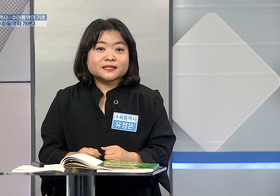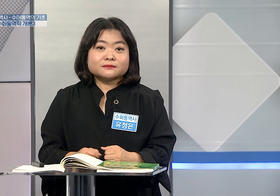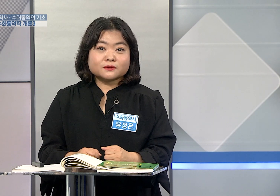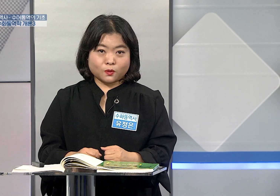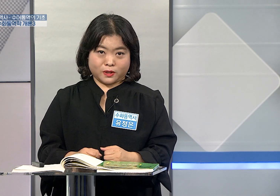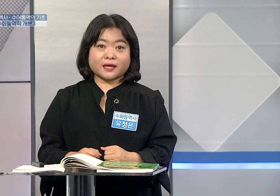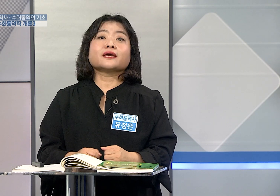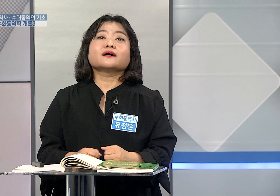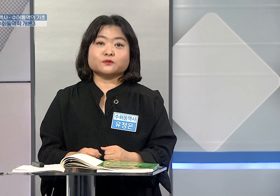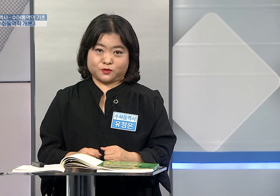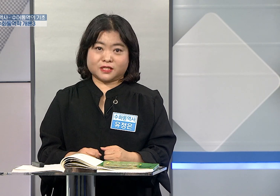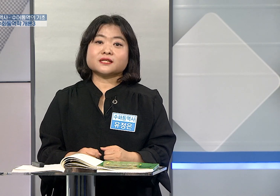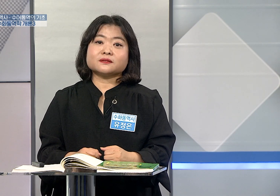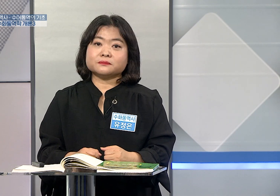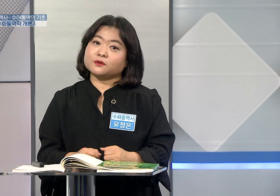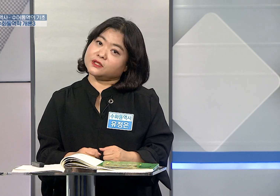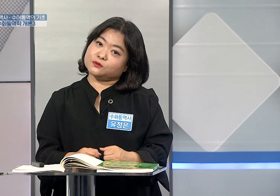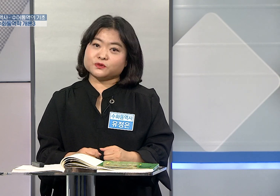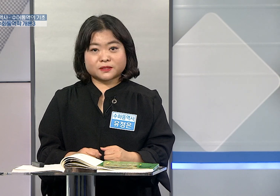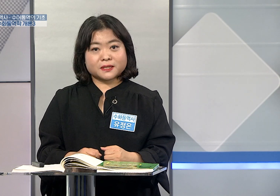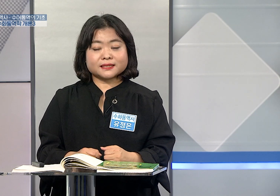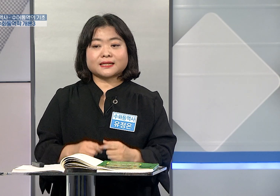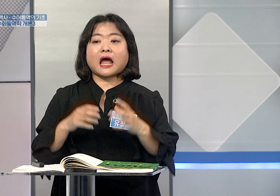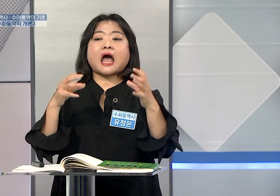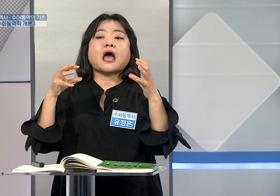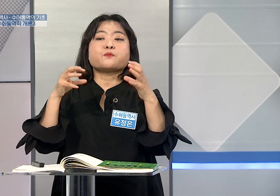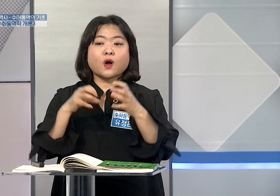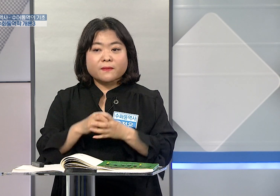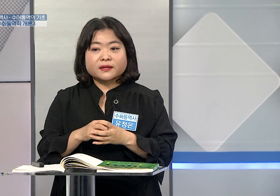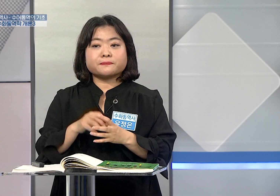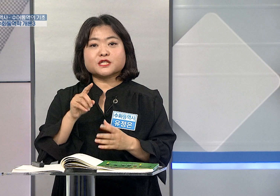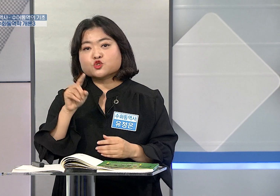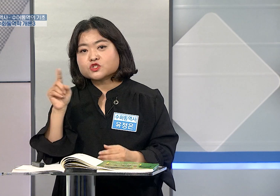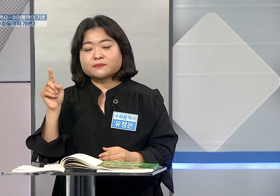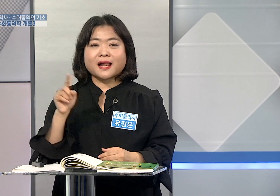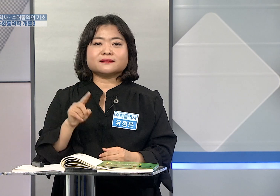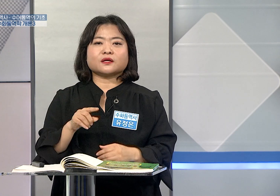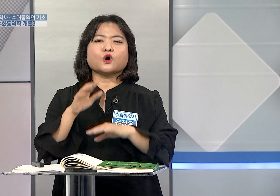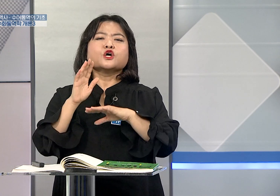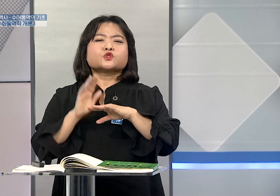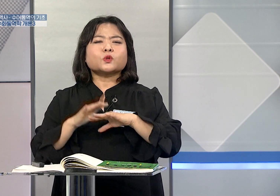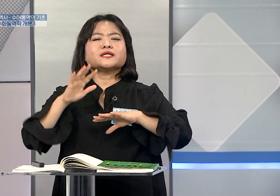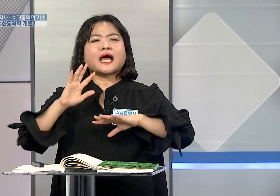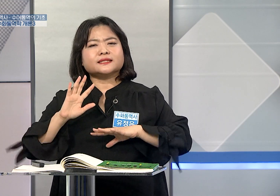움직임, 고개의 움직임, 머리의 움직임까지 다 포함한 게 비수지, 말 그대로 손이